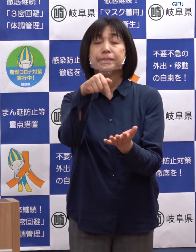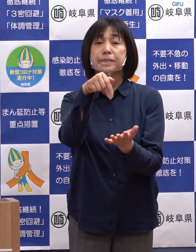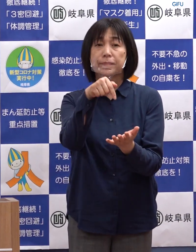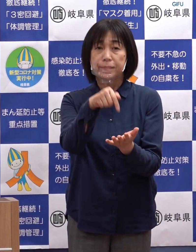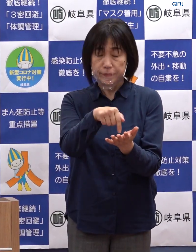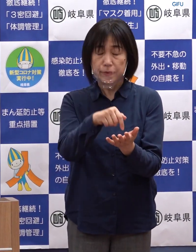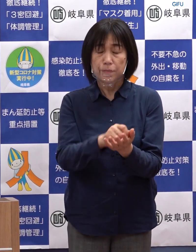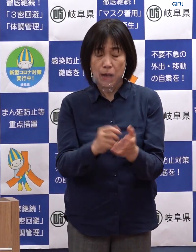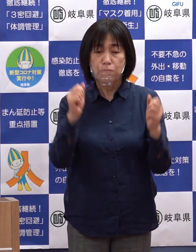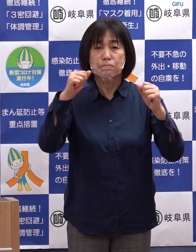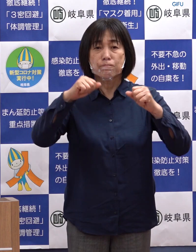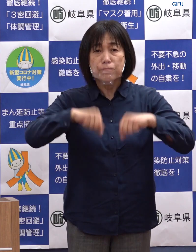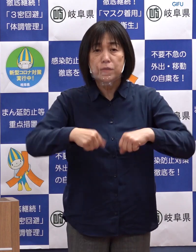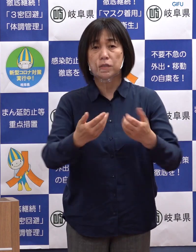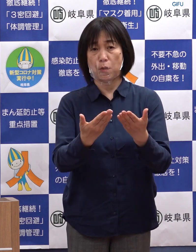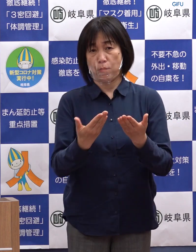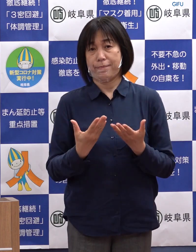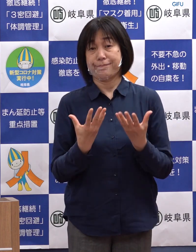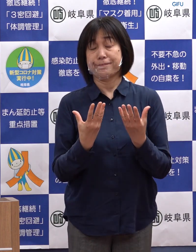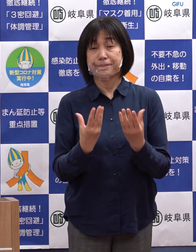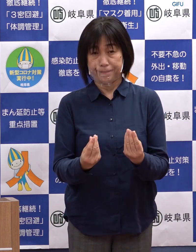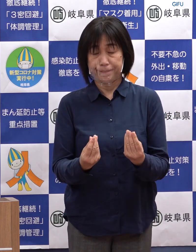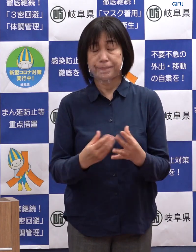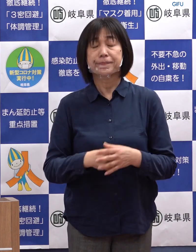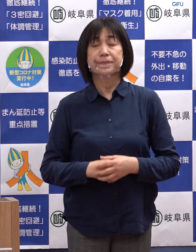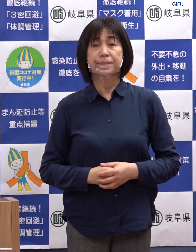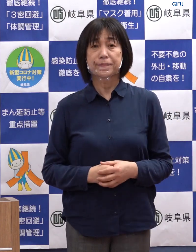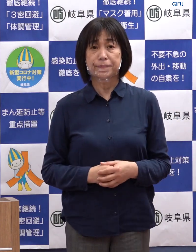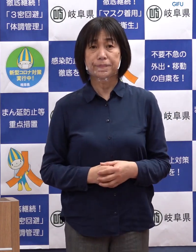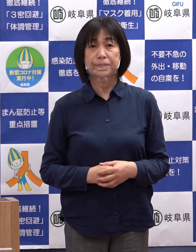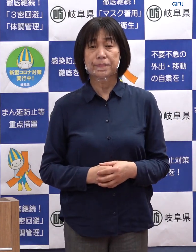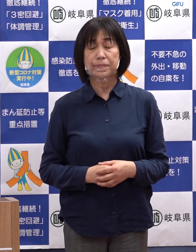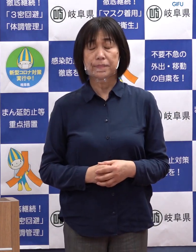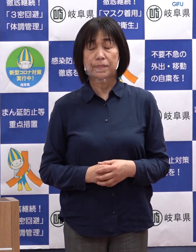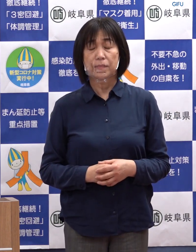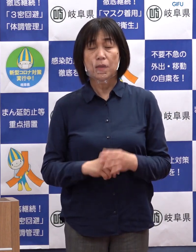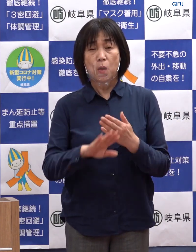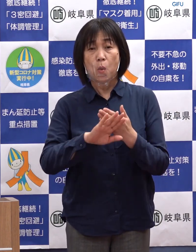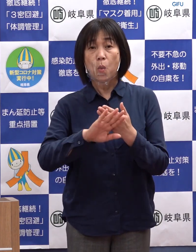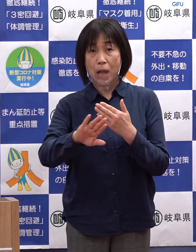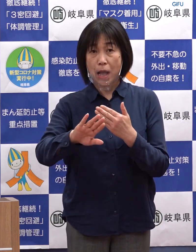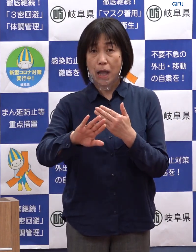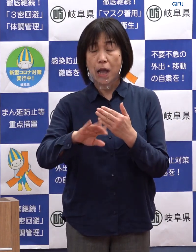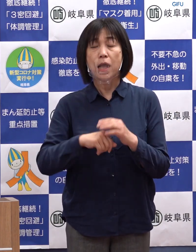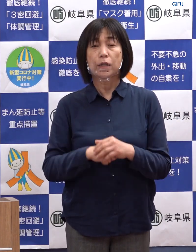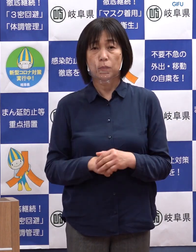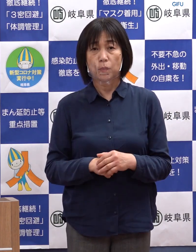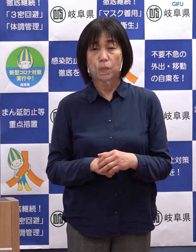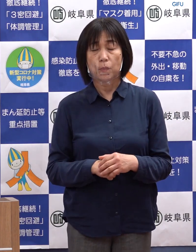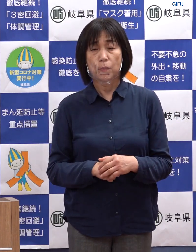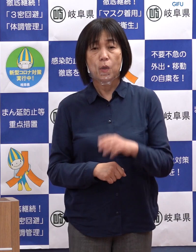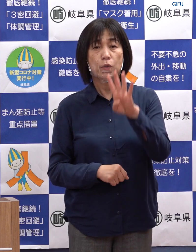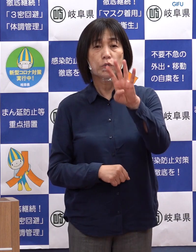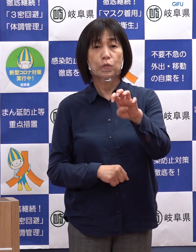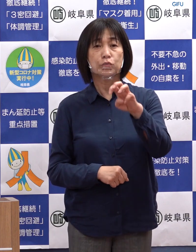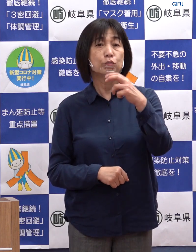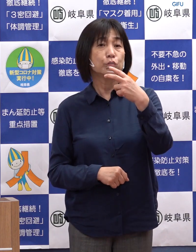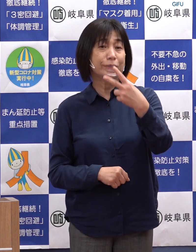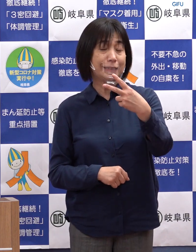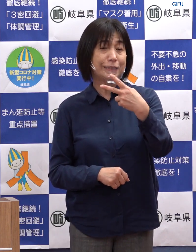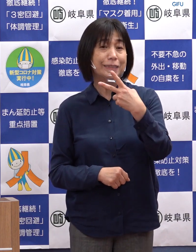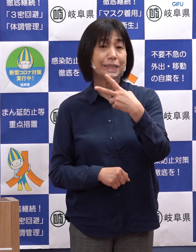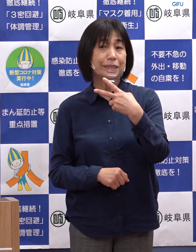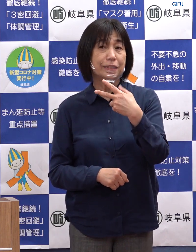が合意しておられることはもちろんでありますし、またそれ以外の42市町村、先ほ